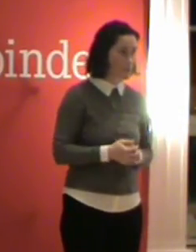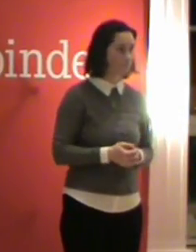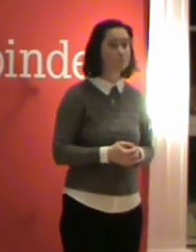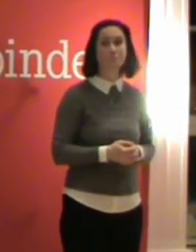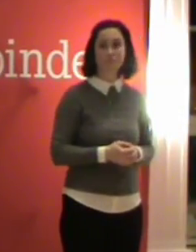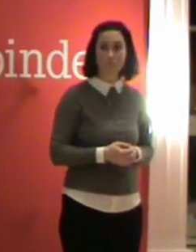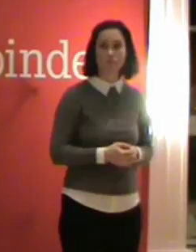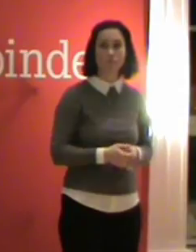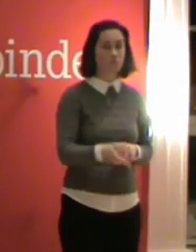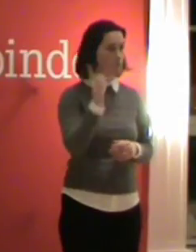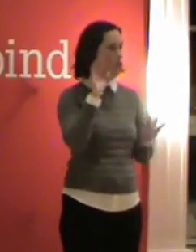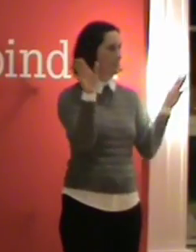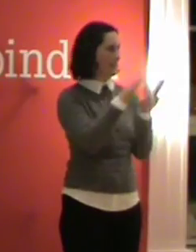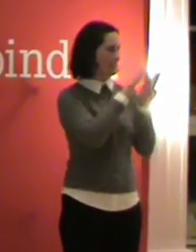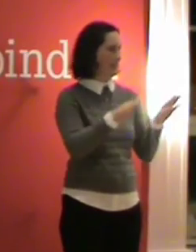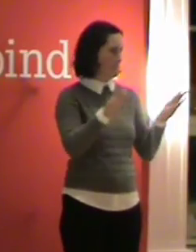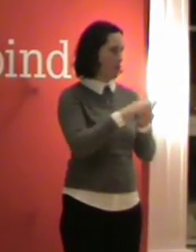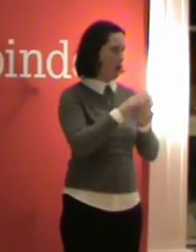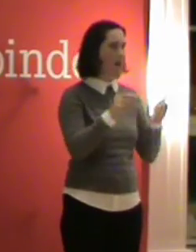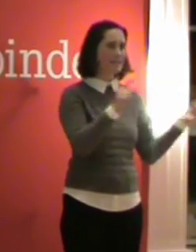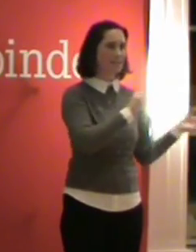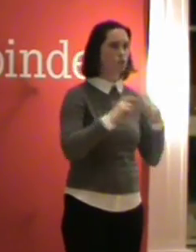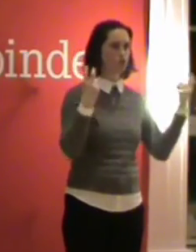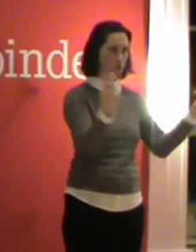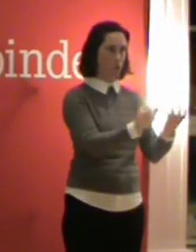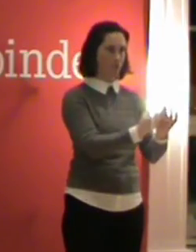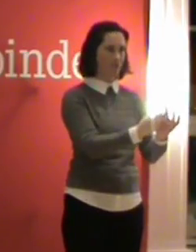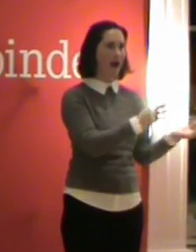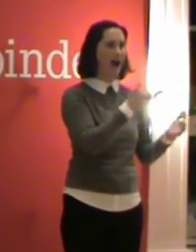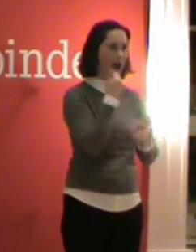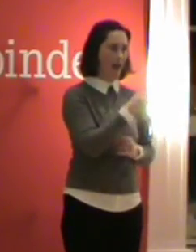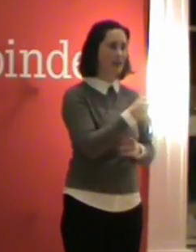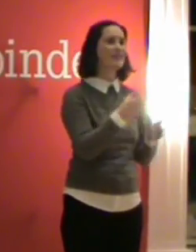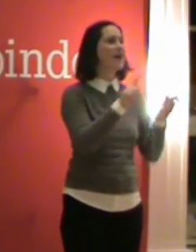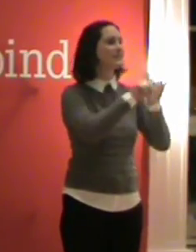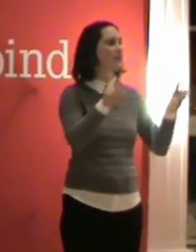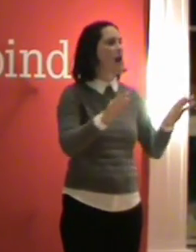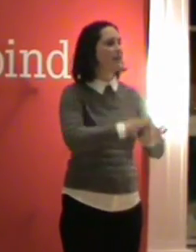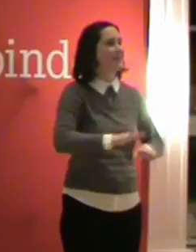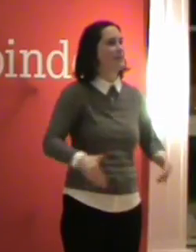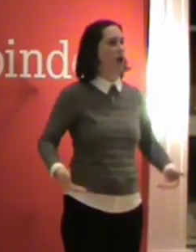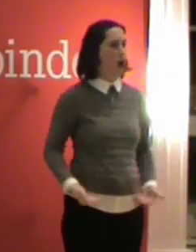gerade im Dezember eine Diskussionsrunde in Halle erleben dürfen, wo es um Kinderarmut geht.